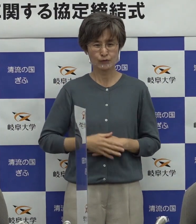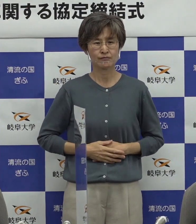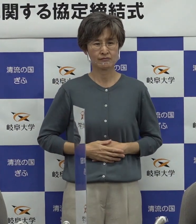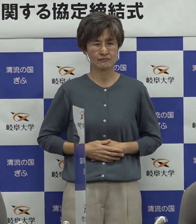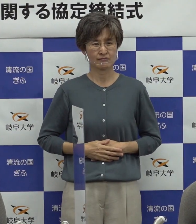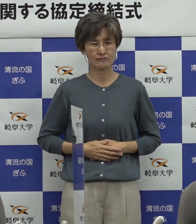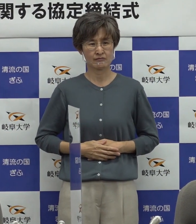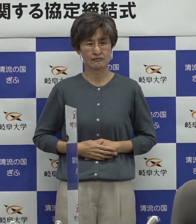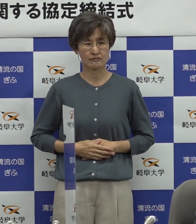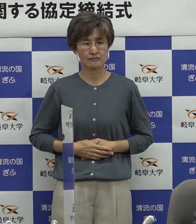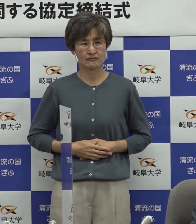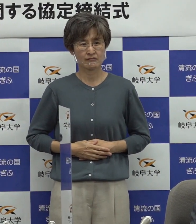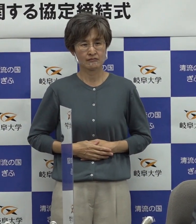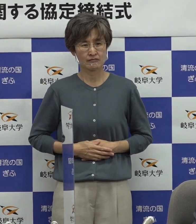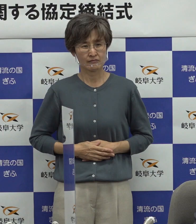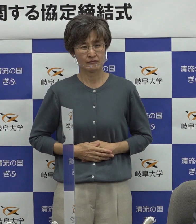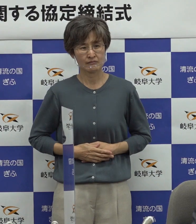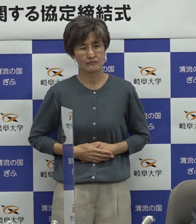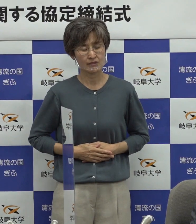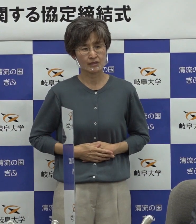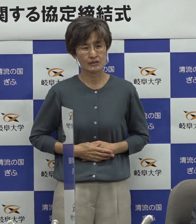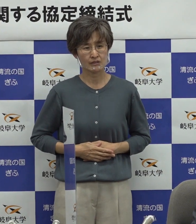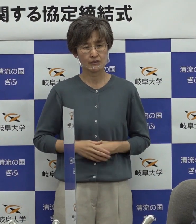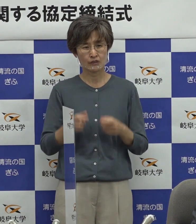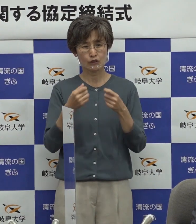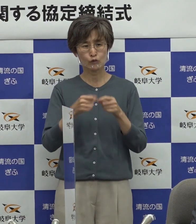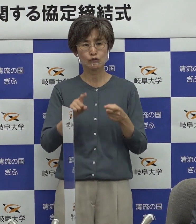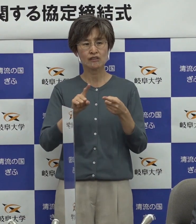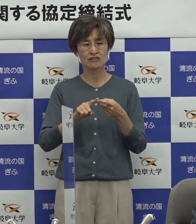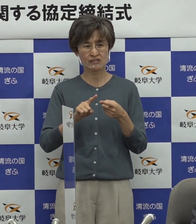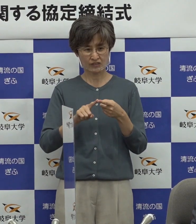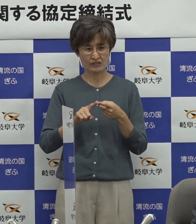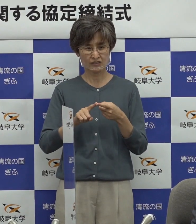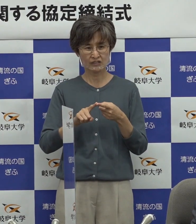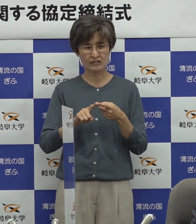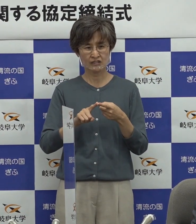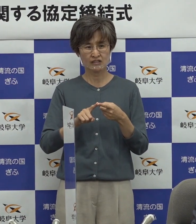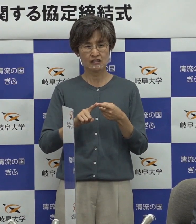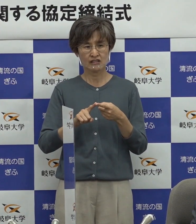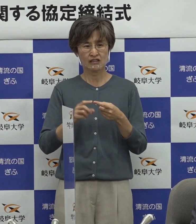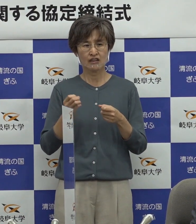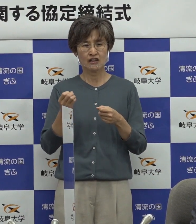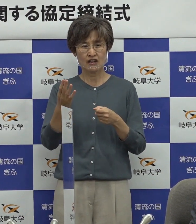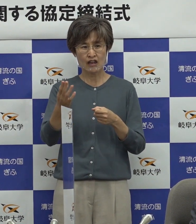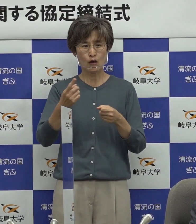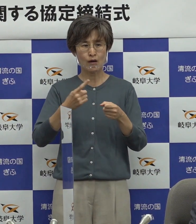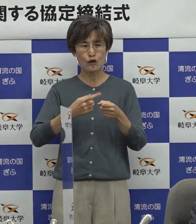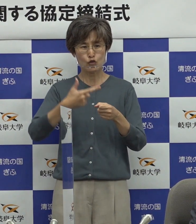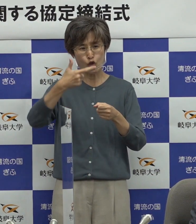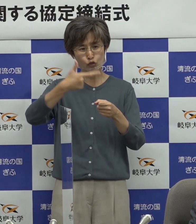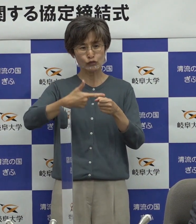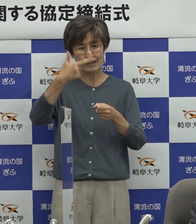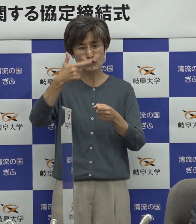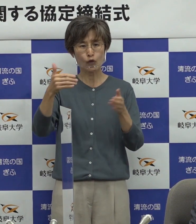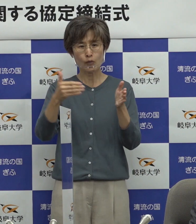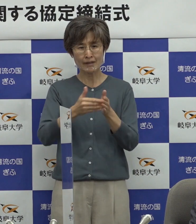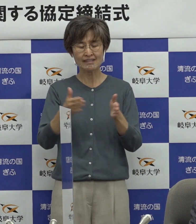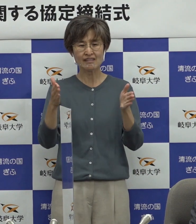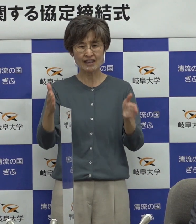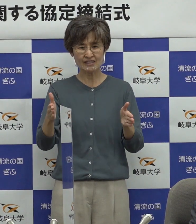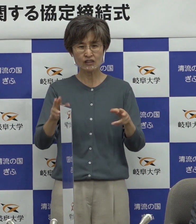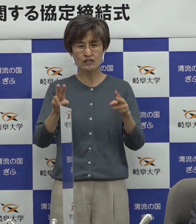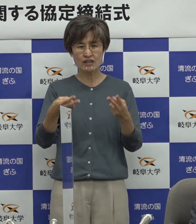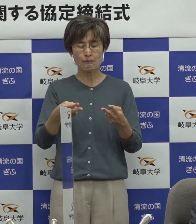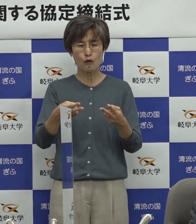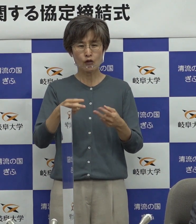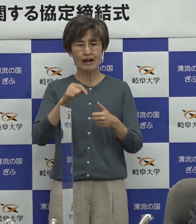全国平均以上に守っていきたいということですけれども、具体的に令和6年度末までに何人の専門医を育成したいとか、